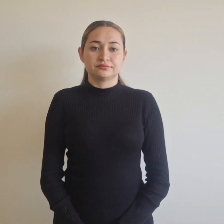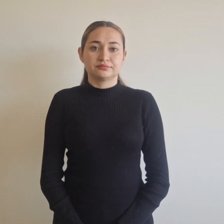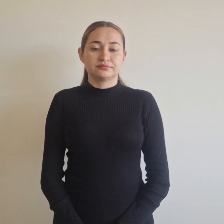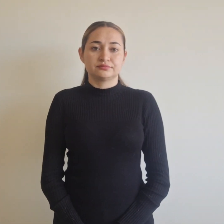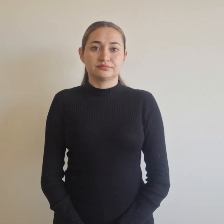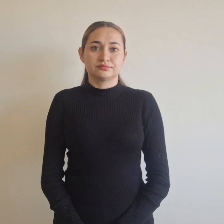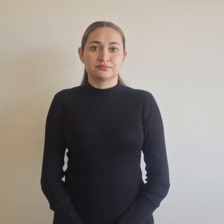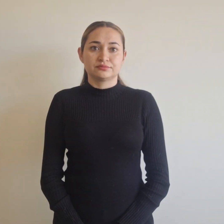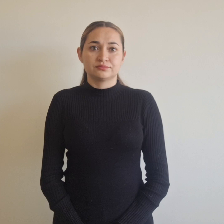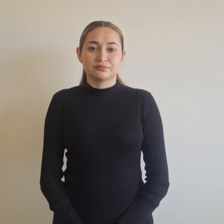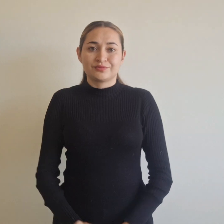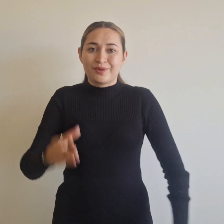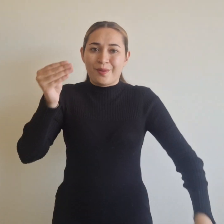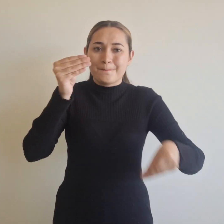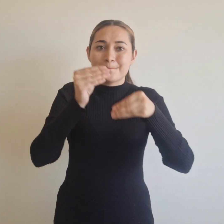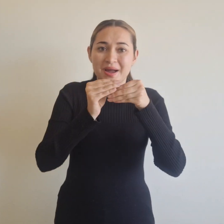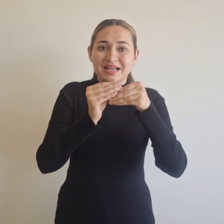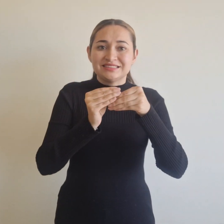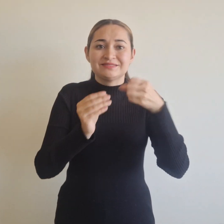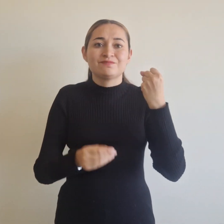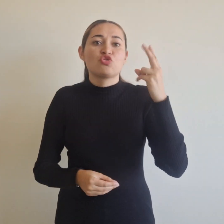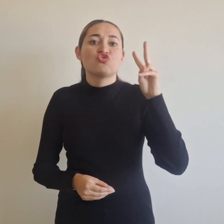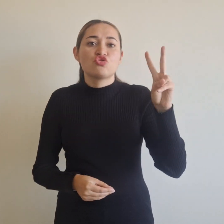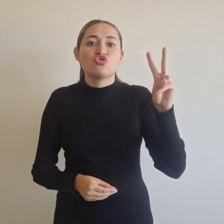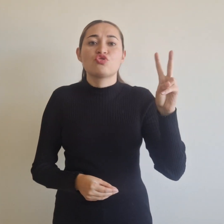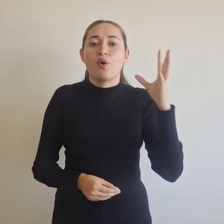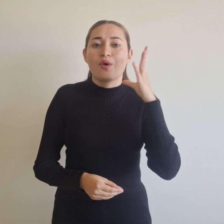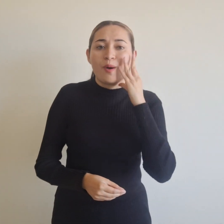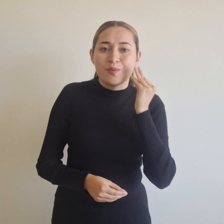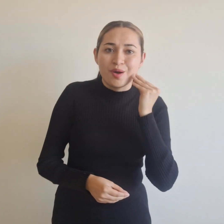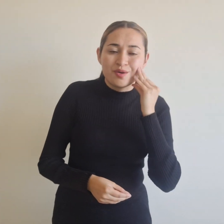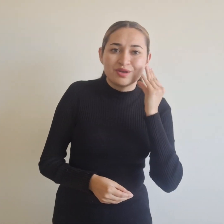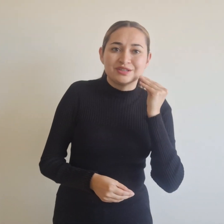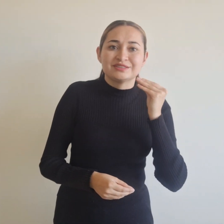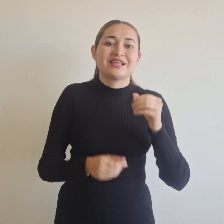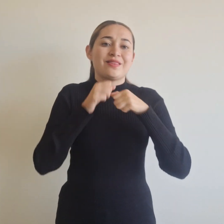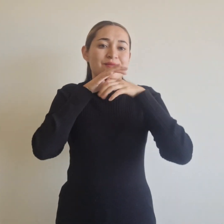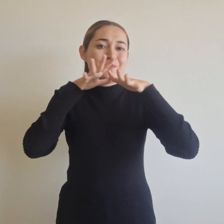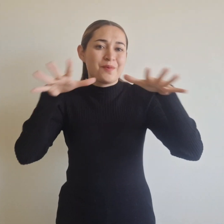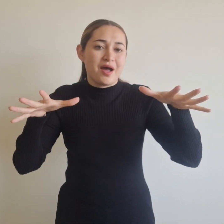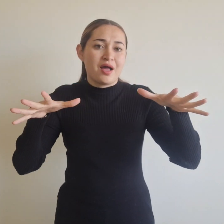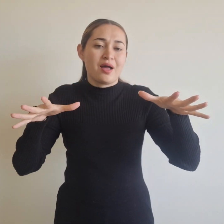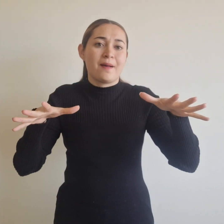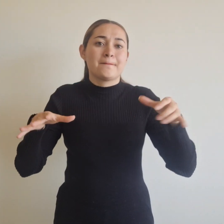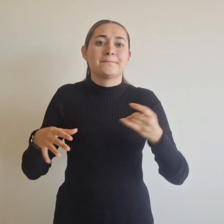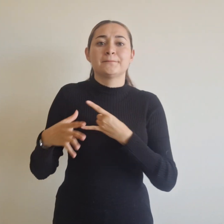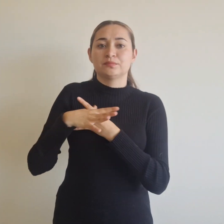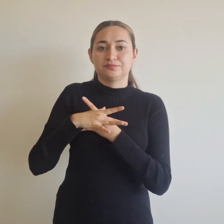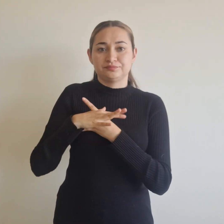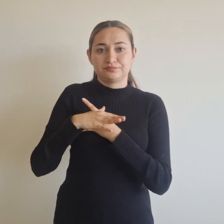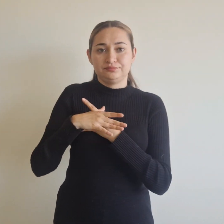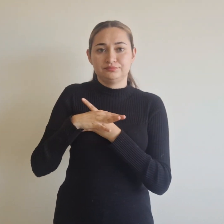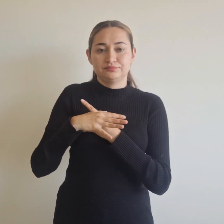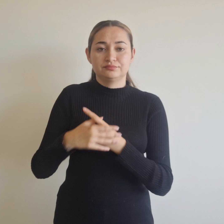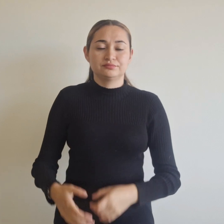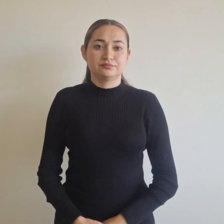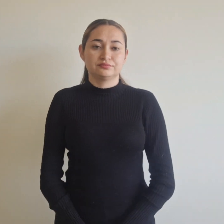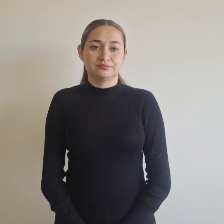de 12 años de experiencia en el sector público en la Universidad Pedagógica y Tecnológica de Colombia,